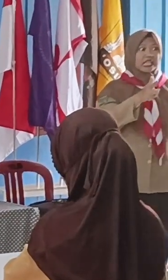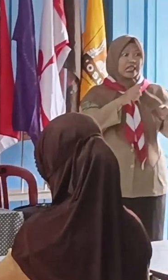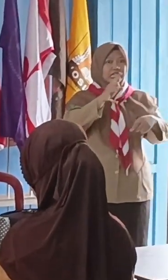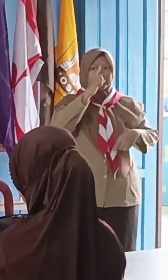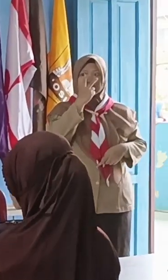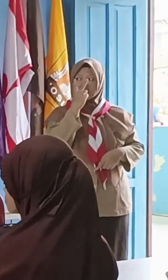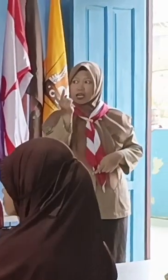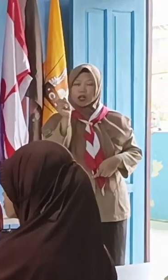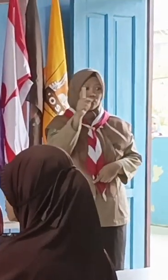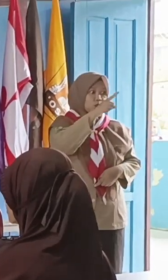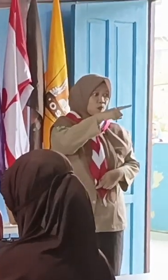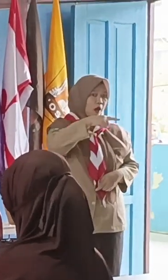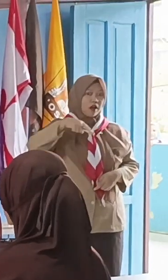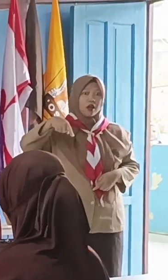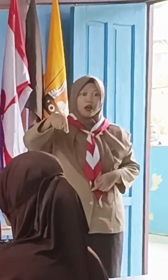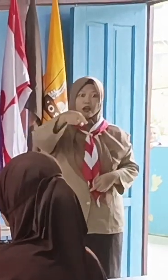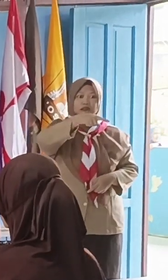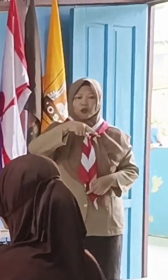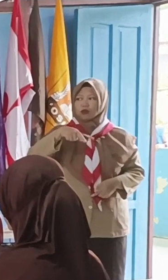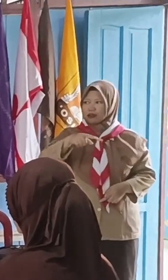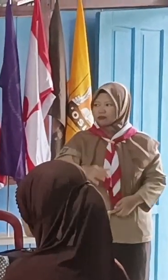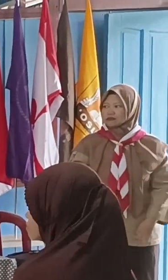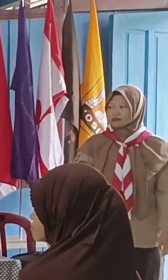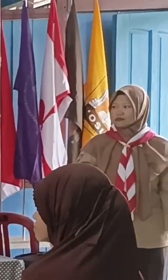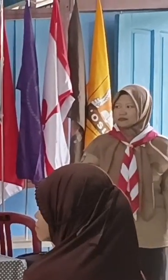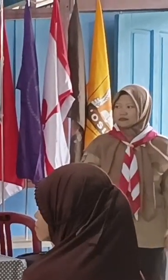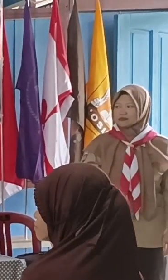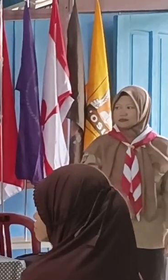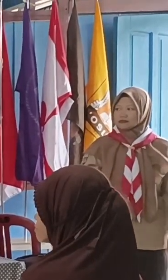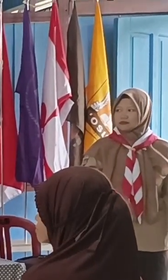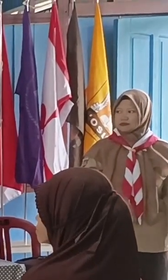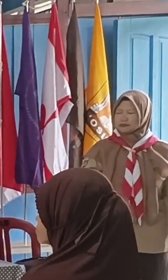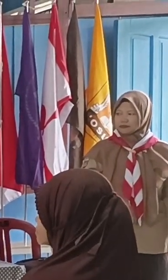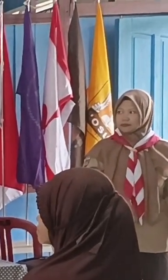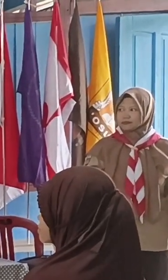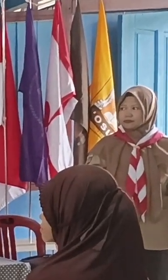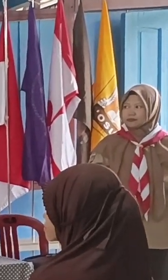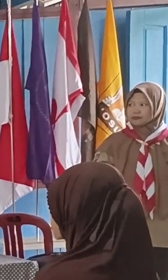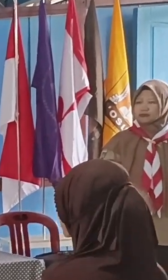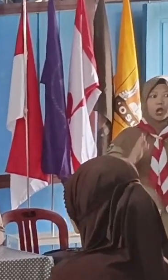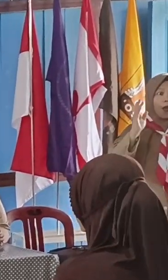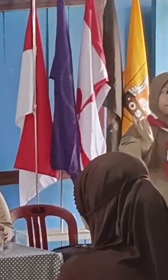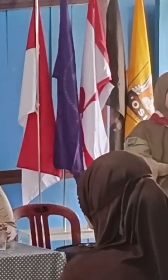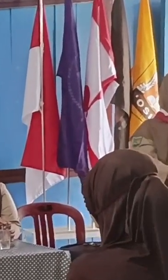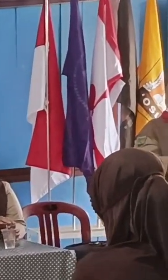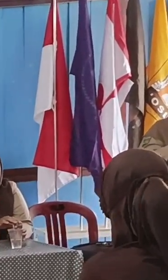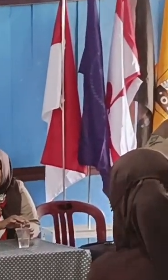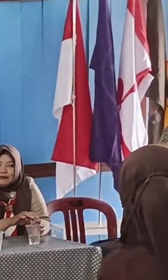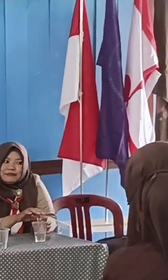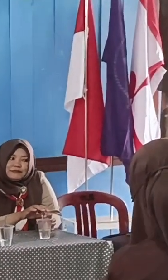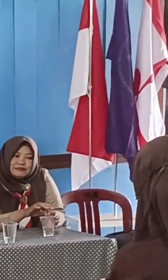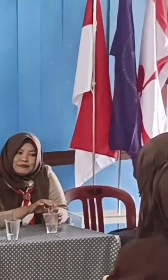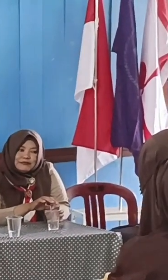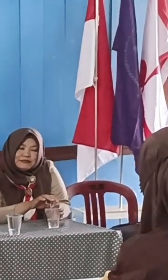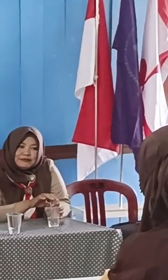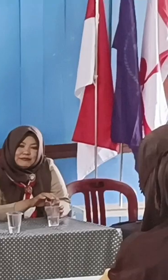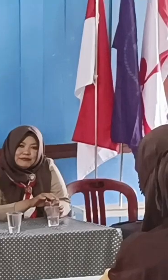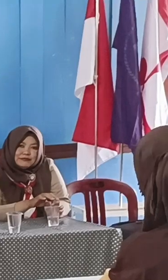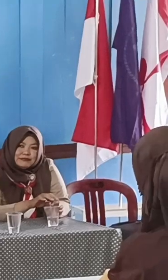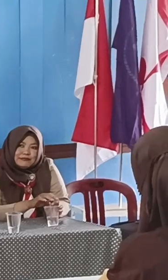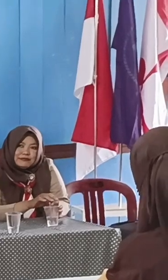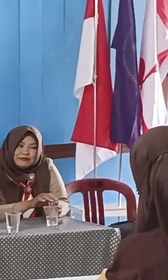dengan ratusan orang yang upacara. Untuk tahun ini, pada HUT Pramuka tahun ini